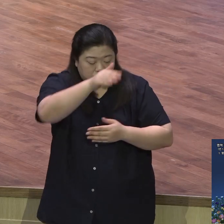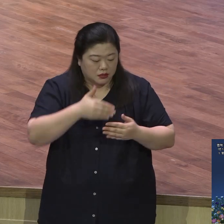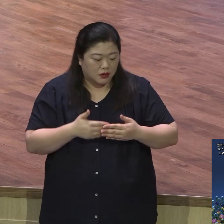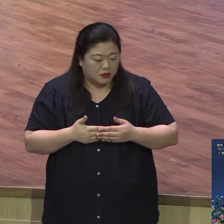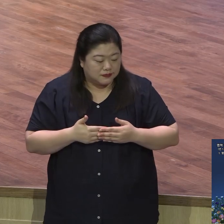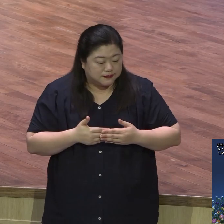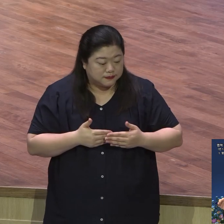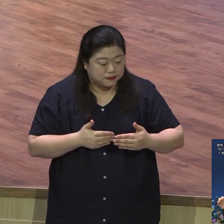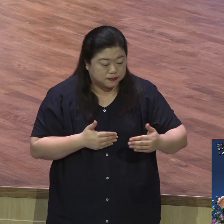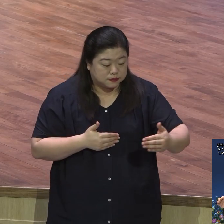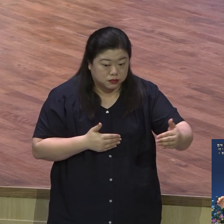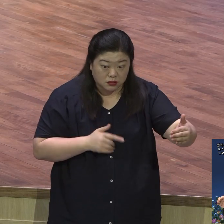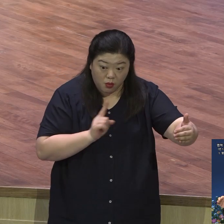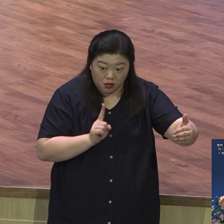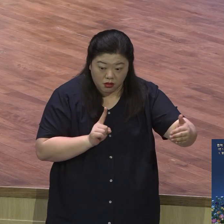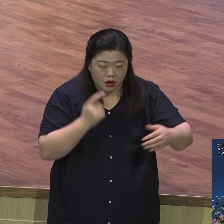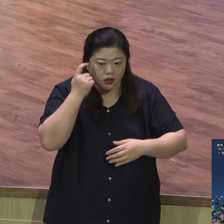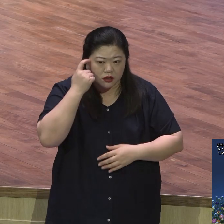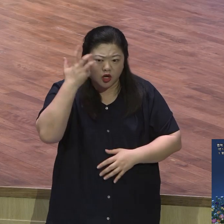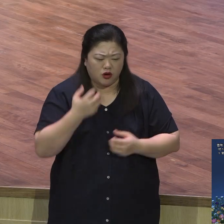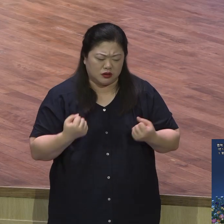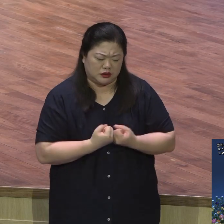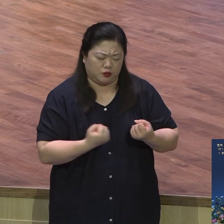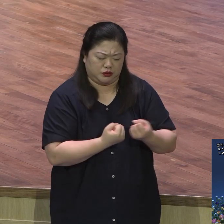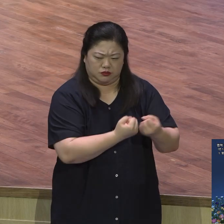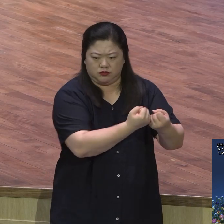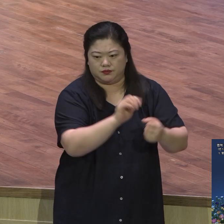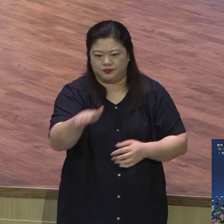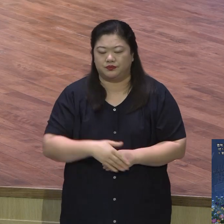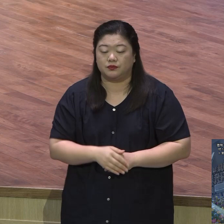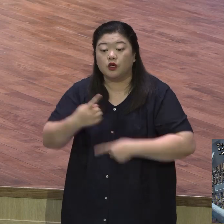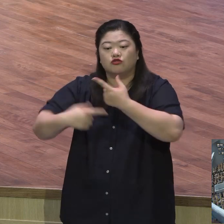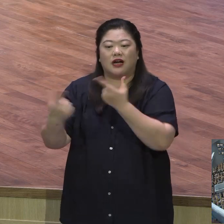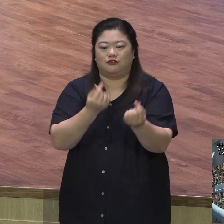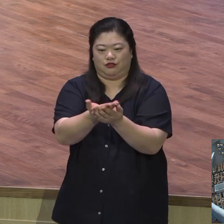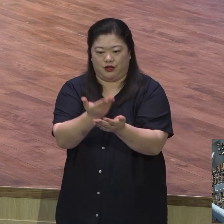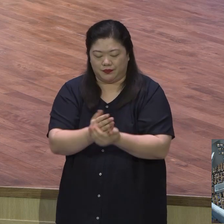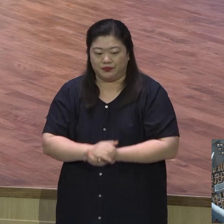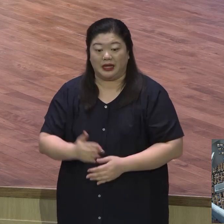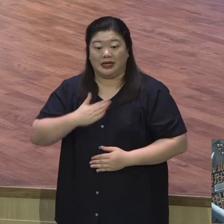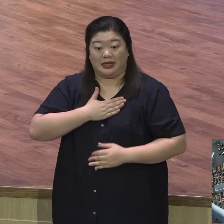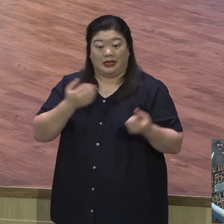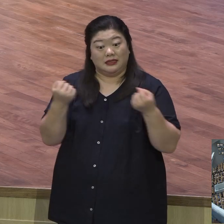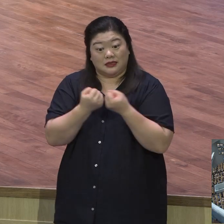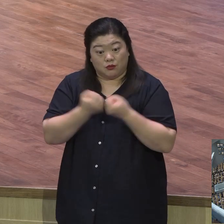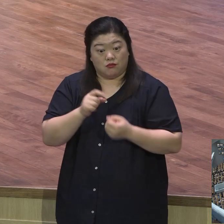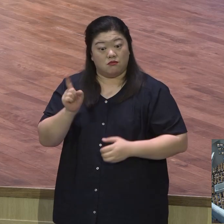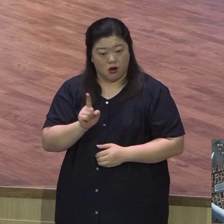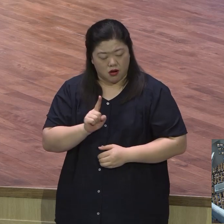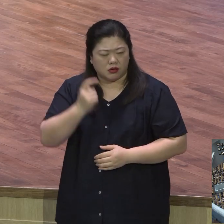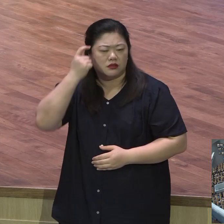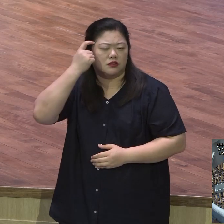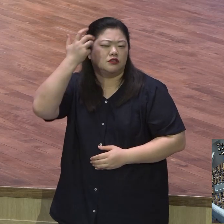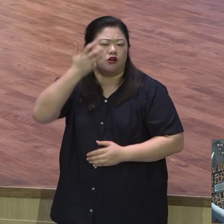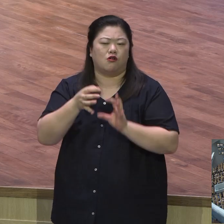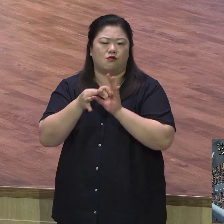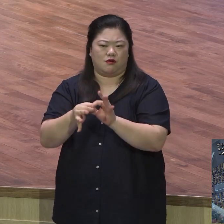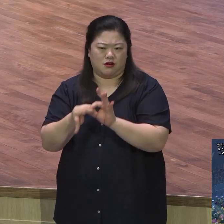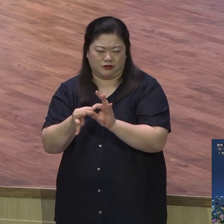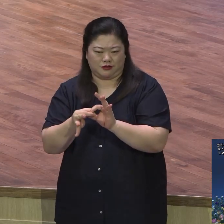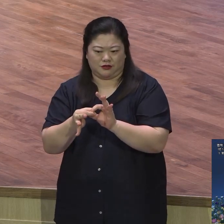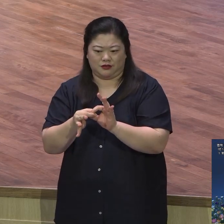여정은 영적 싸움이에요. 자 한번 따라하세요. 우리의 싸움은 영적 싸움이다. 영적